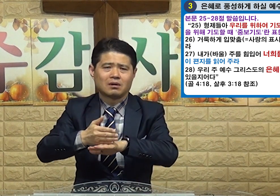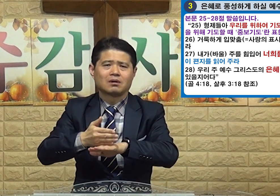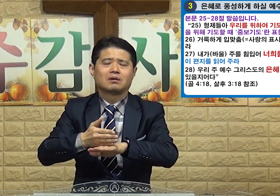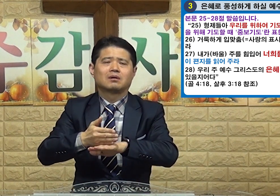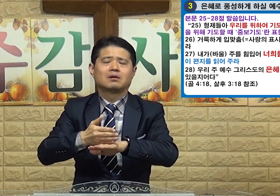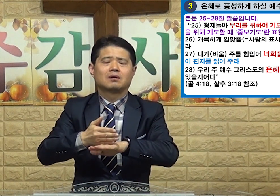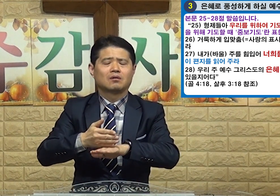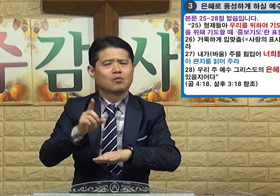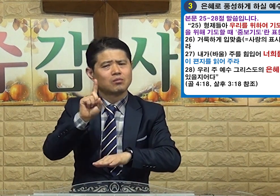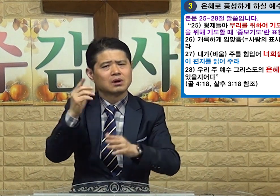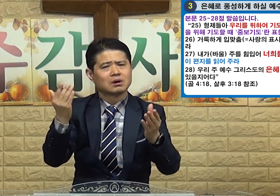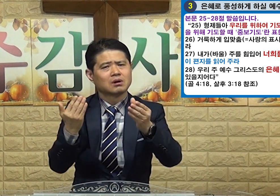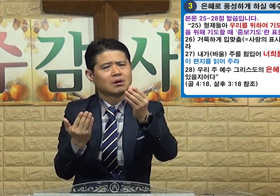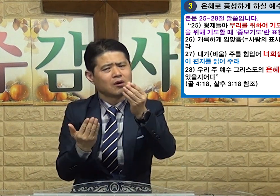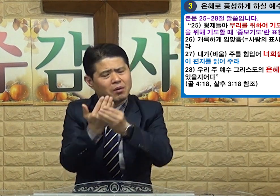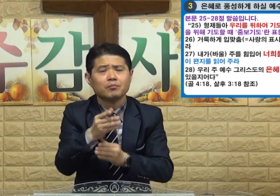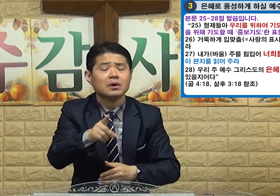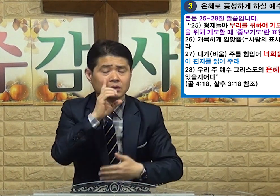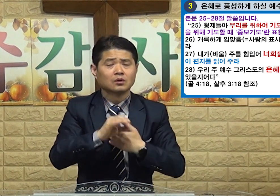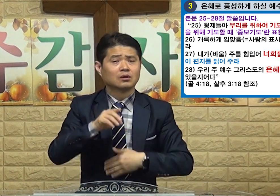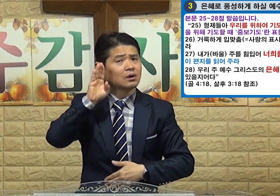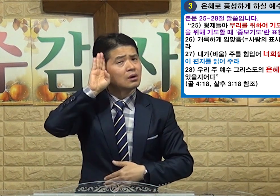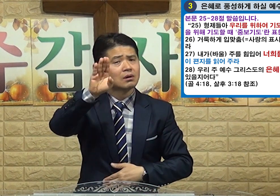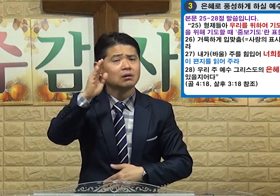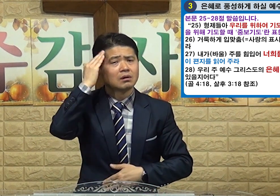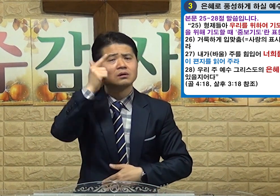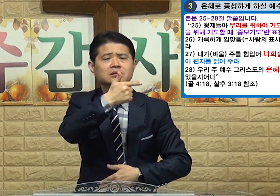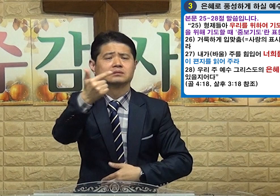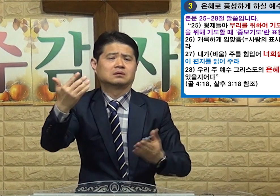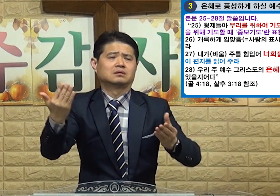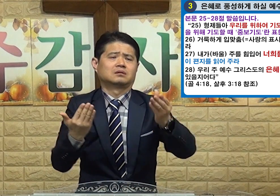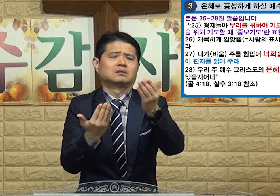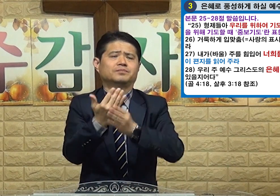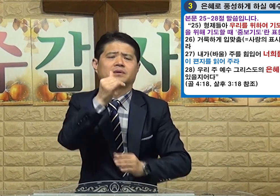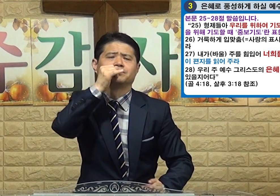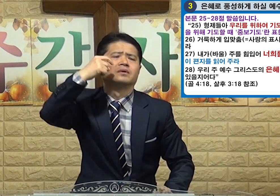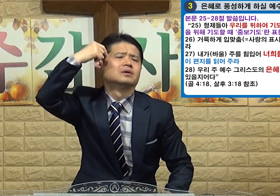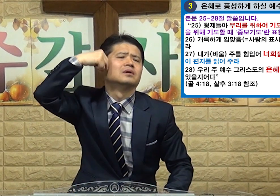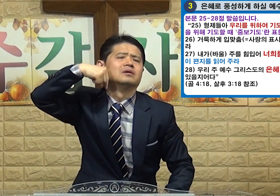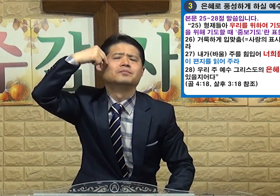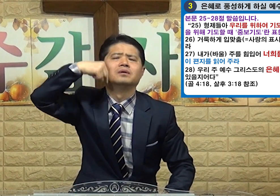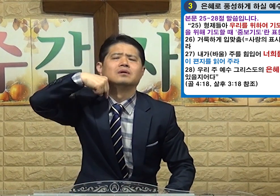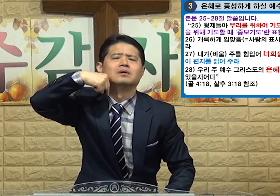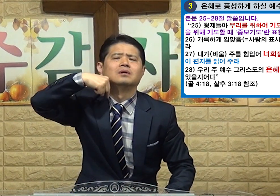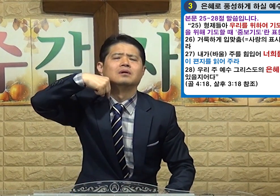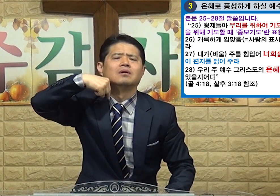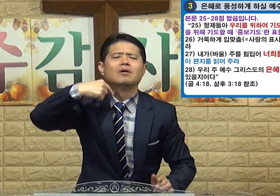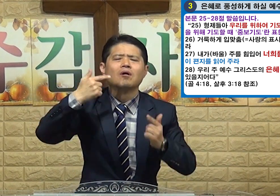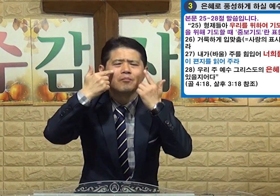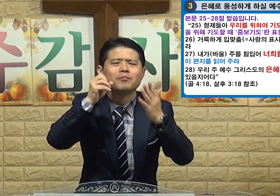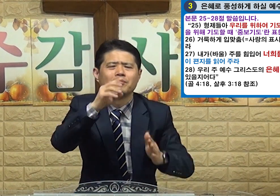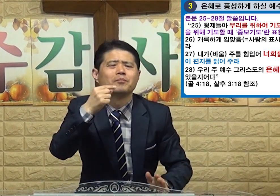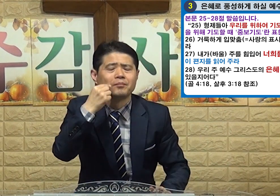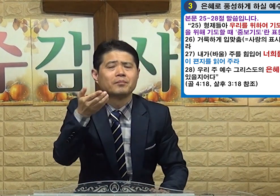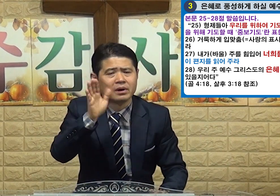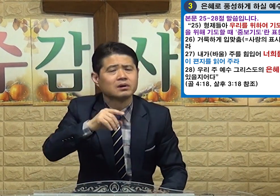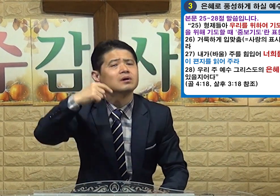것입니다. 항상 이 감사와 또 어떤 어려움이 한국에 닥칠지 모릅니다. 그런 느낌이